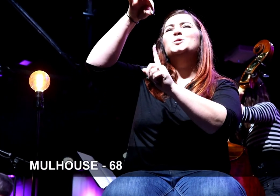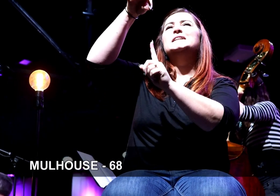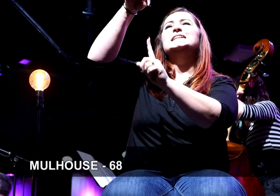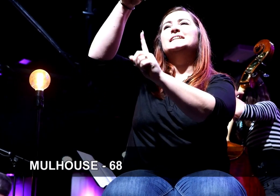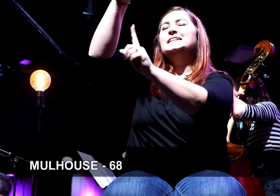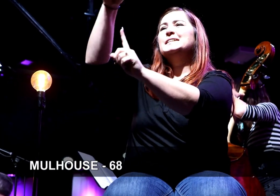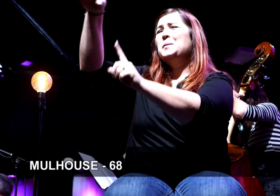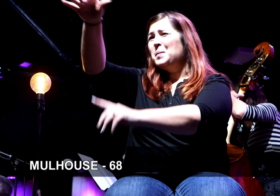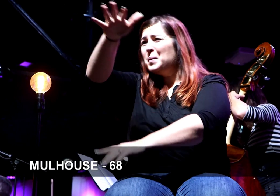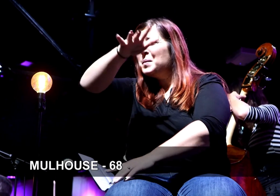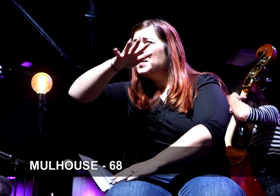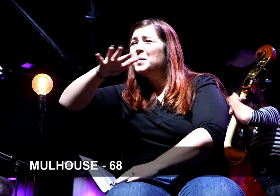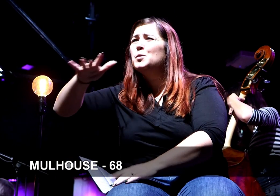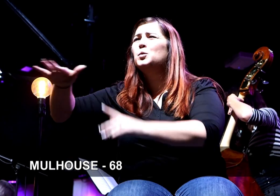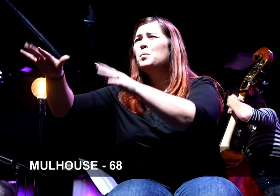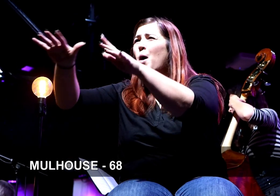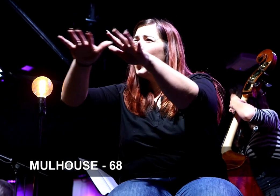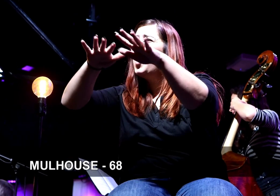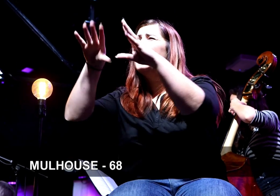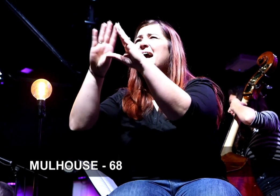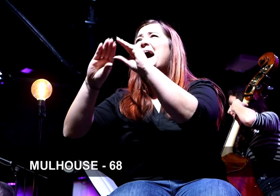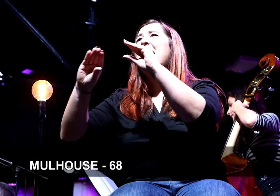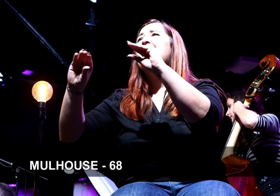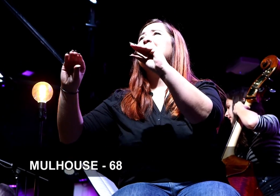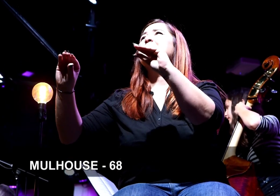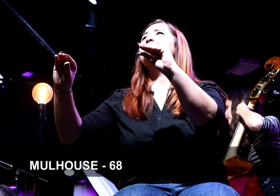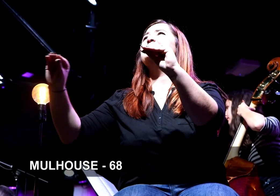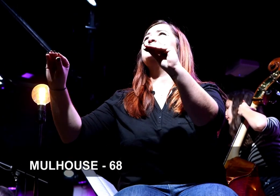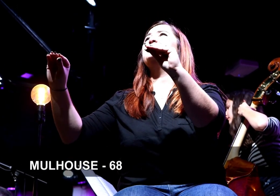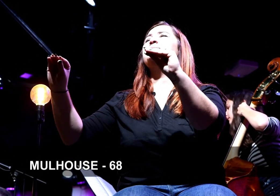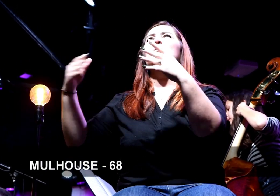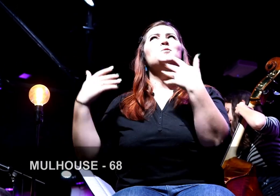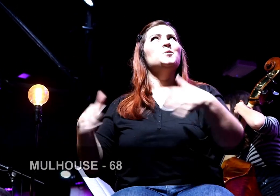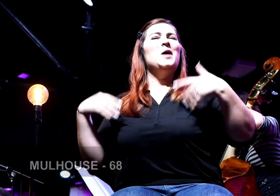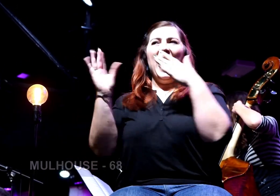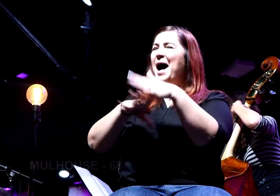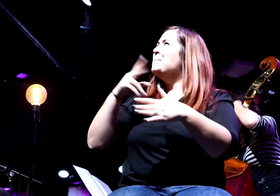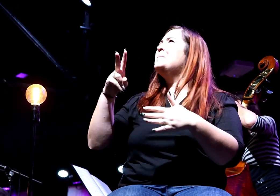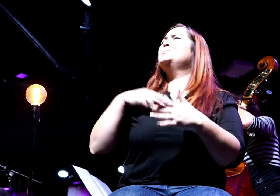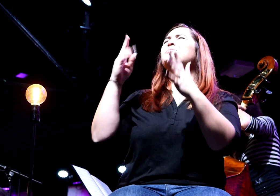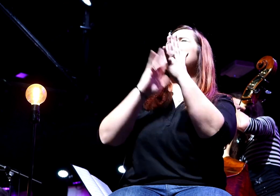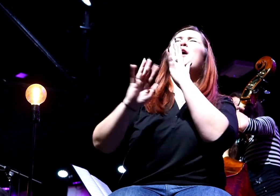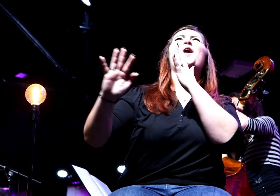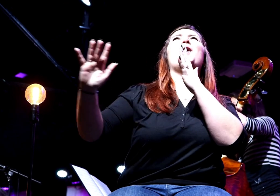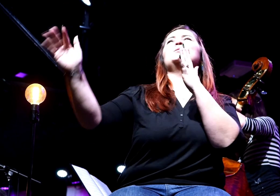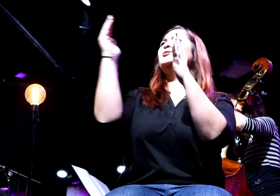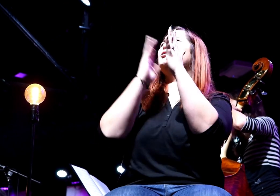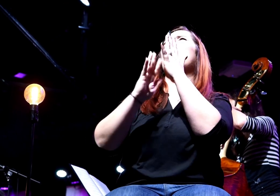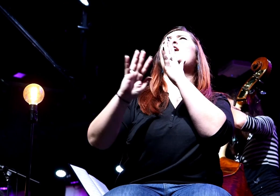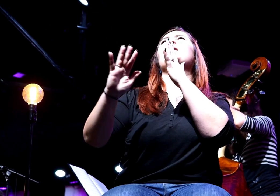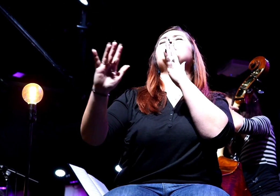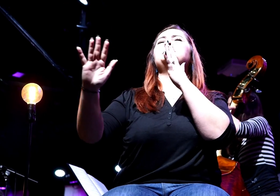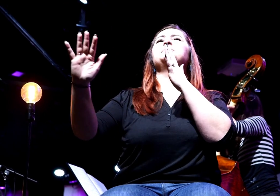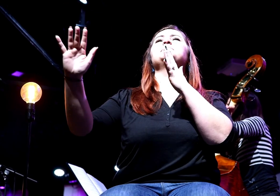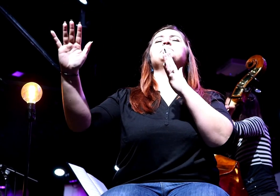conduit. Au bord des eaux calmes, je le suis. Au mon âme,